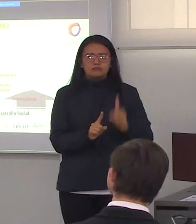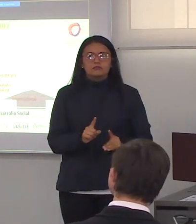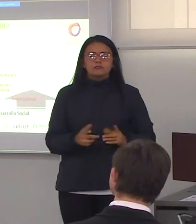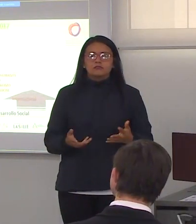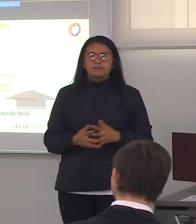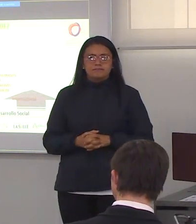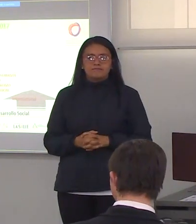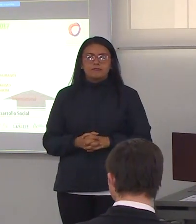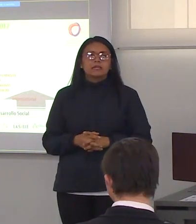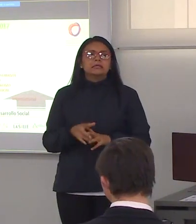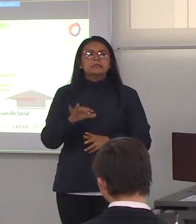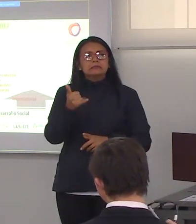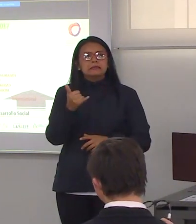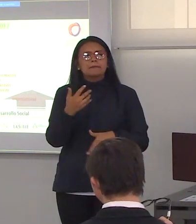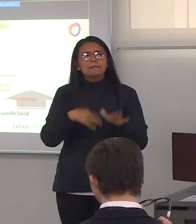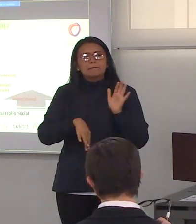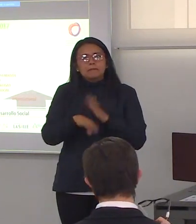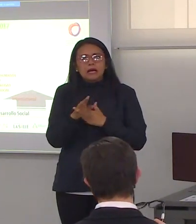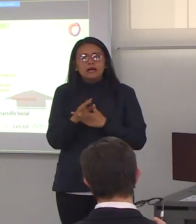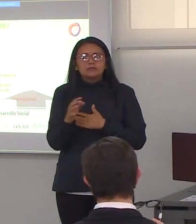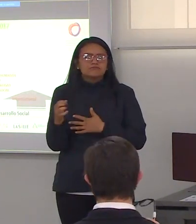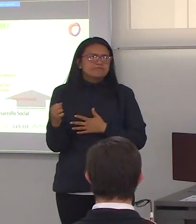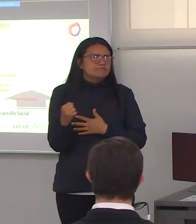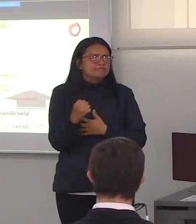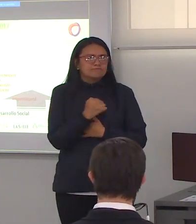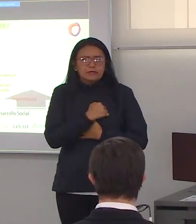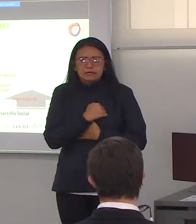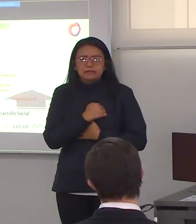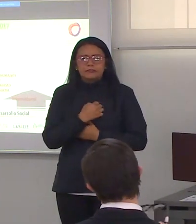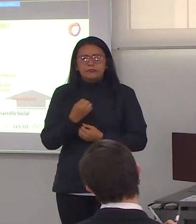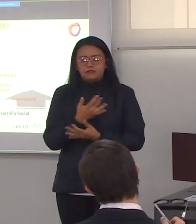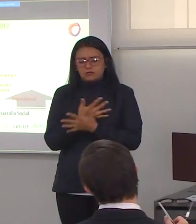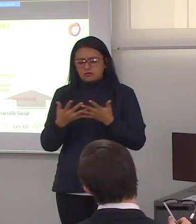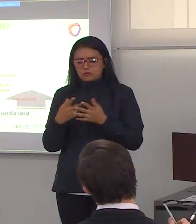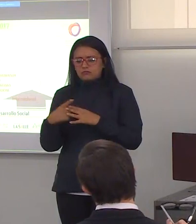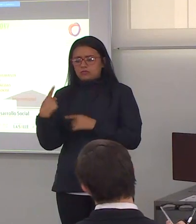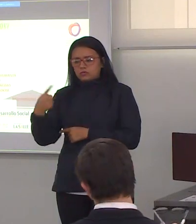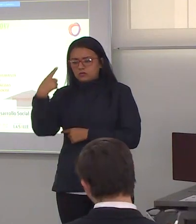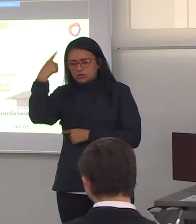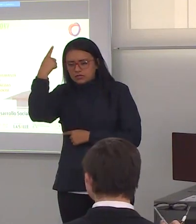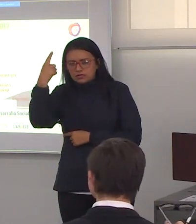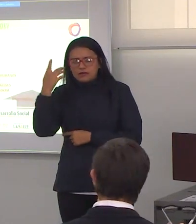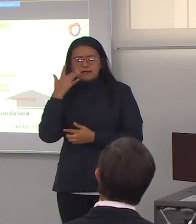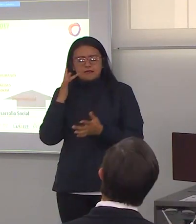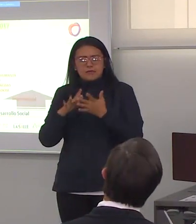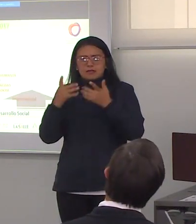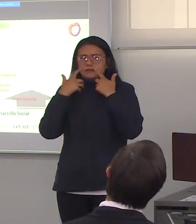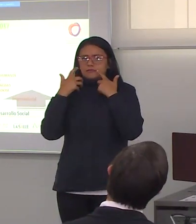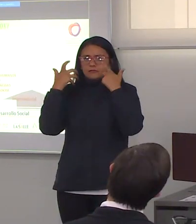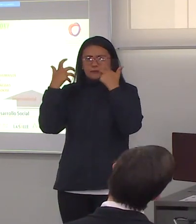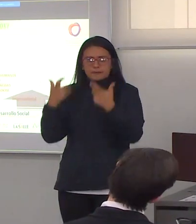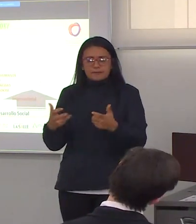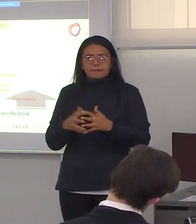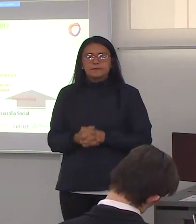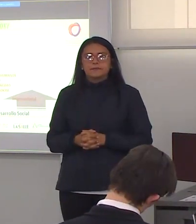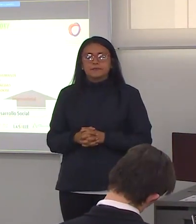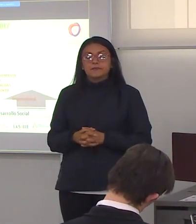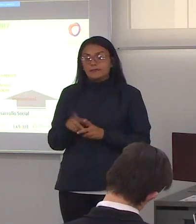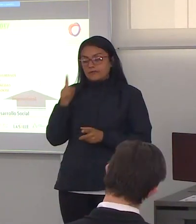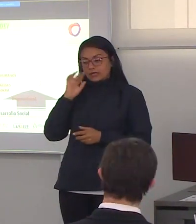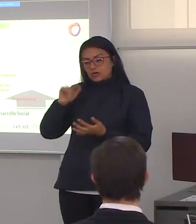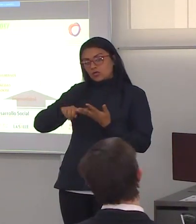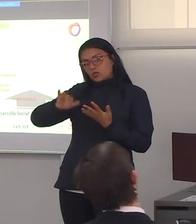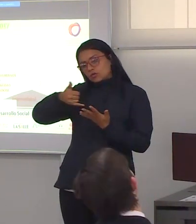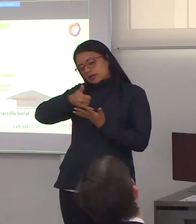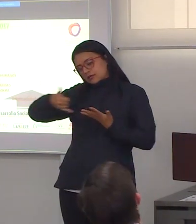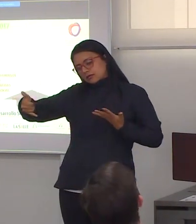evidentemente más allá de la pasión con elementos técnicos y políticos muy sobresalientes y aquí tenemos nuestra